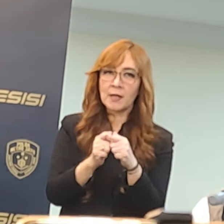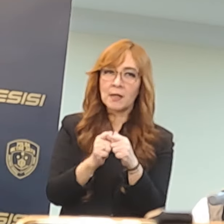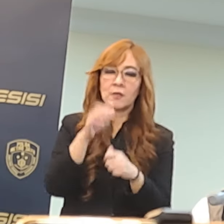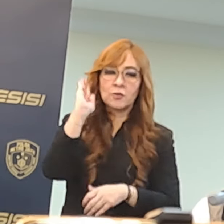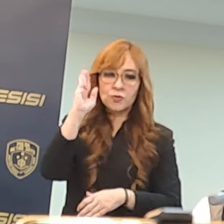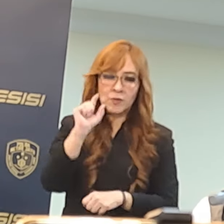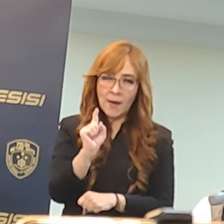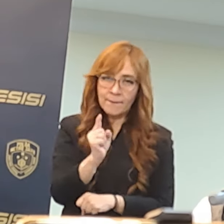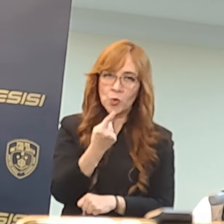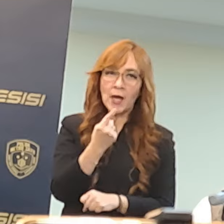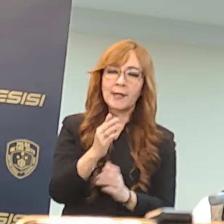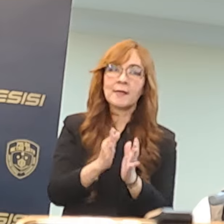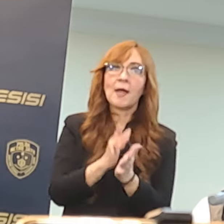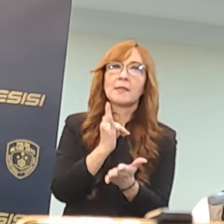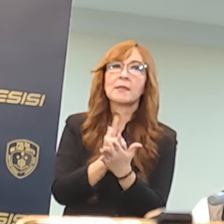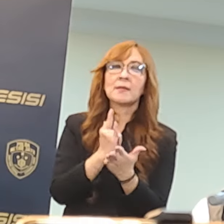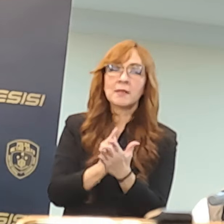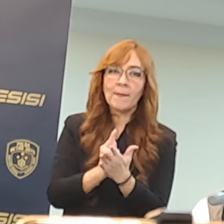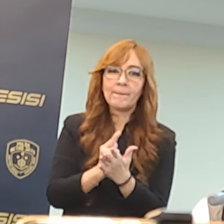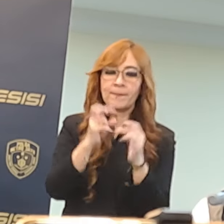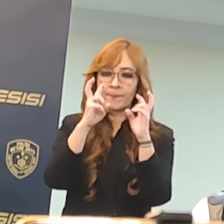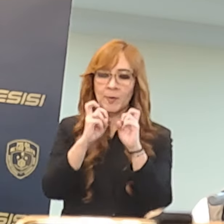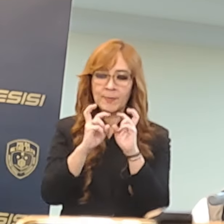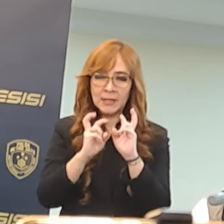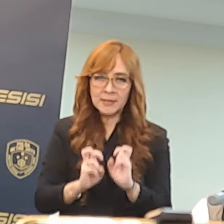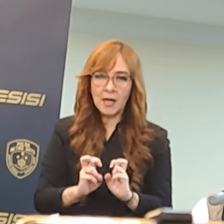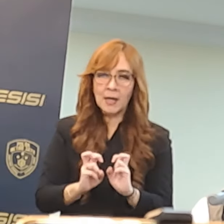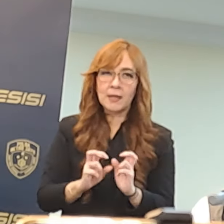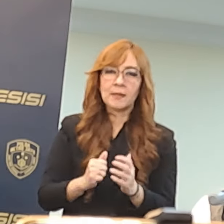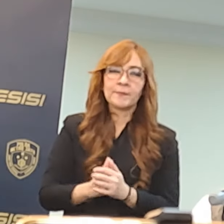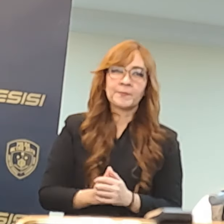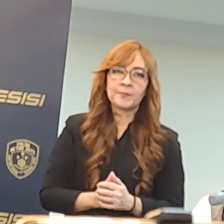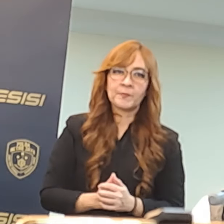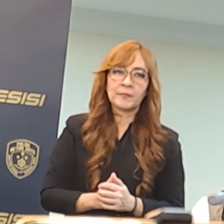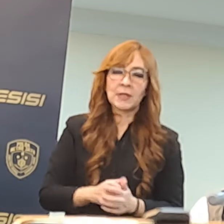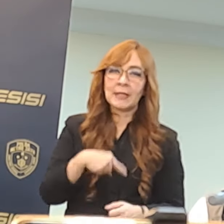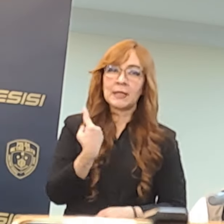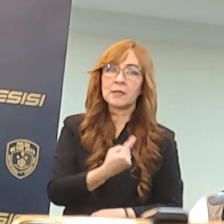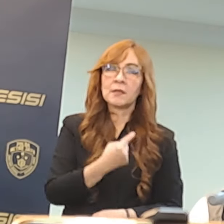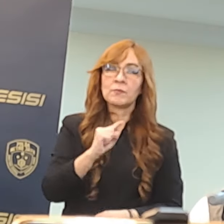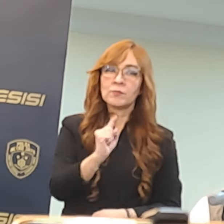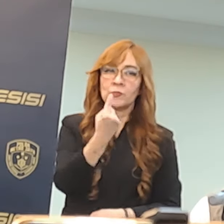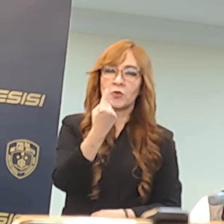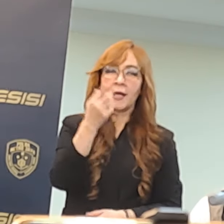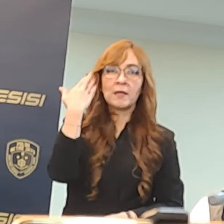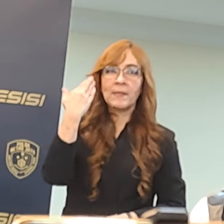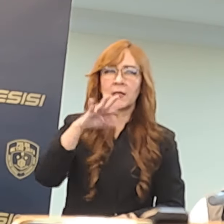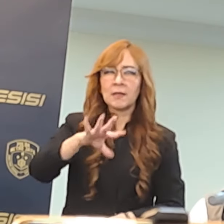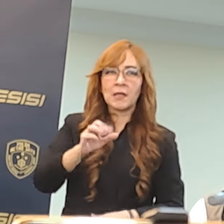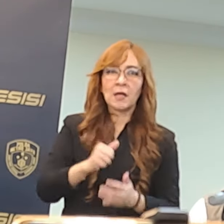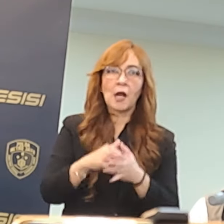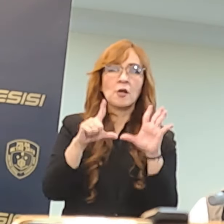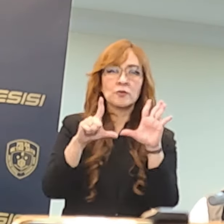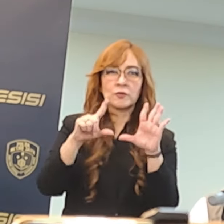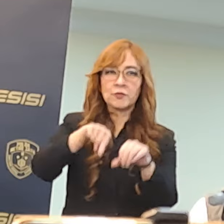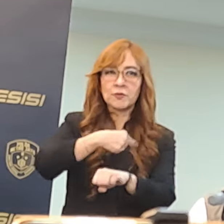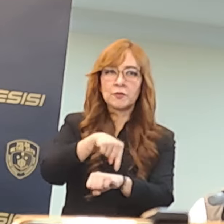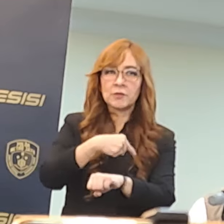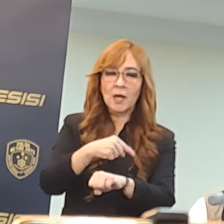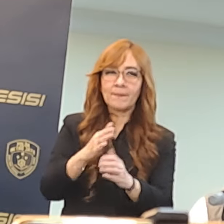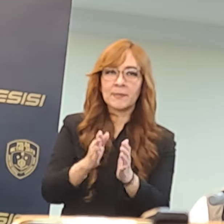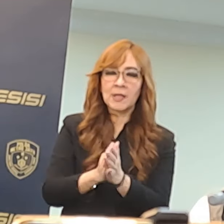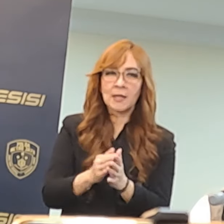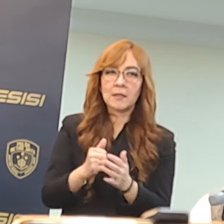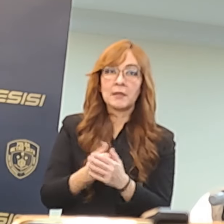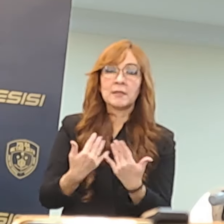sudah memulai dan masih akan tetap terus melakukan pemeriksaan psikologi forensik. Kita mulai kemarin selama kurang lebih 7 jam dan akan dilanjutkan